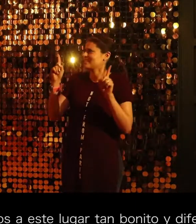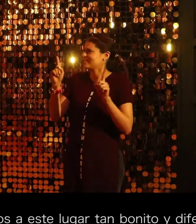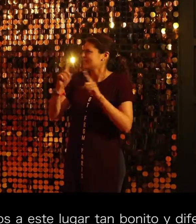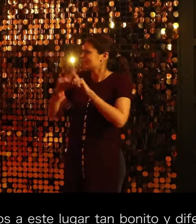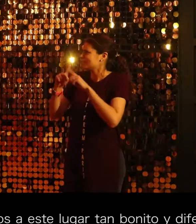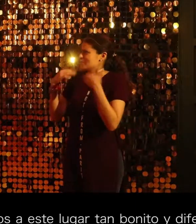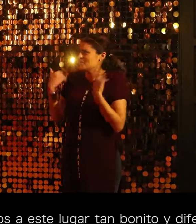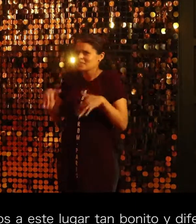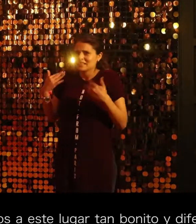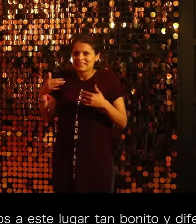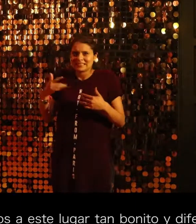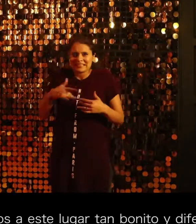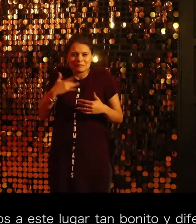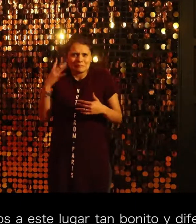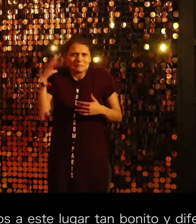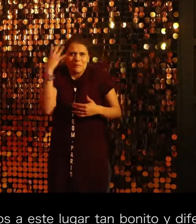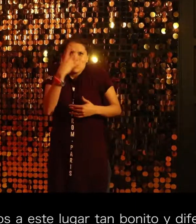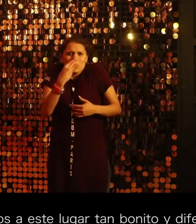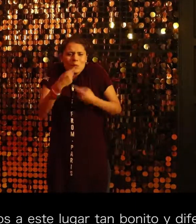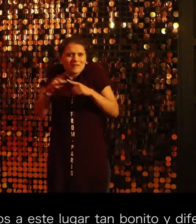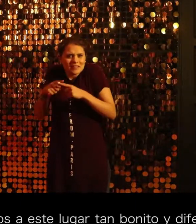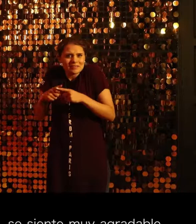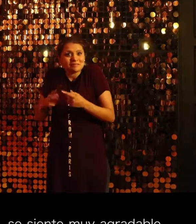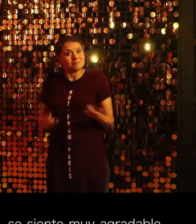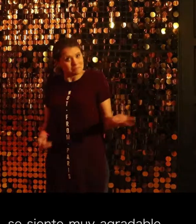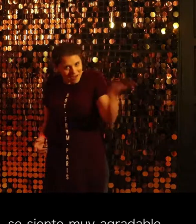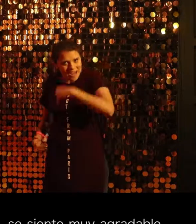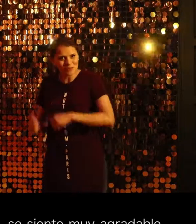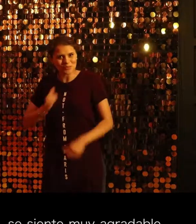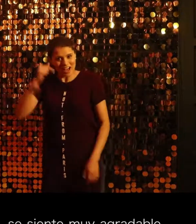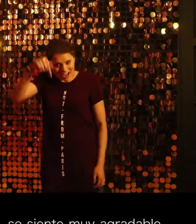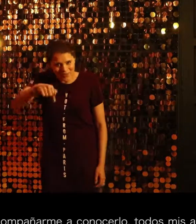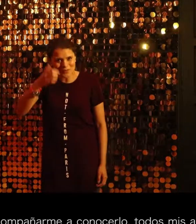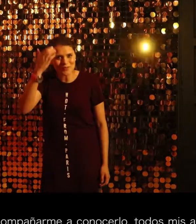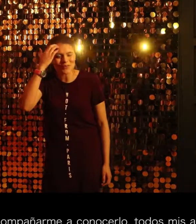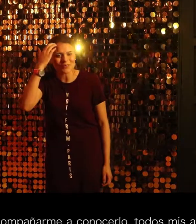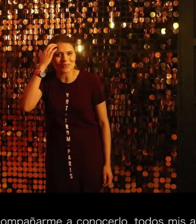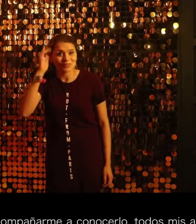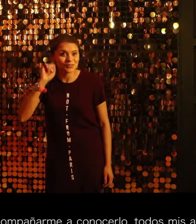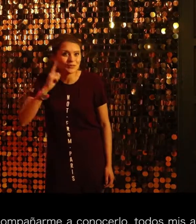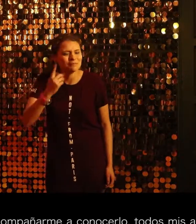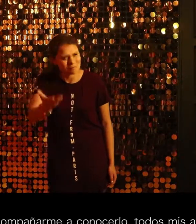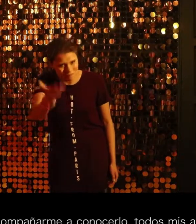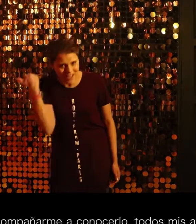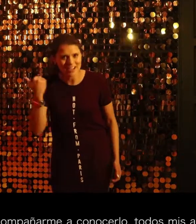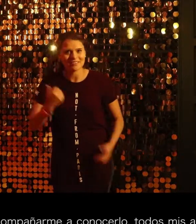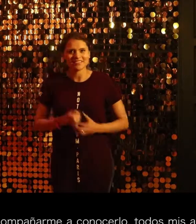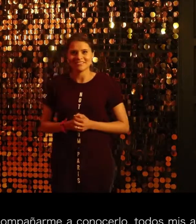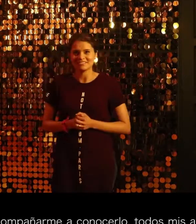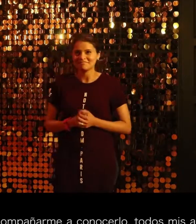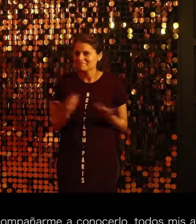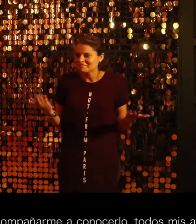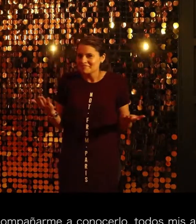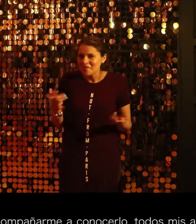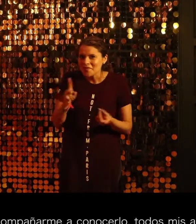Este lugar tan bonito y diferente se siente muy agradable. ¿Quieren acompañarme a conocerlo? Todos mis amigos